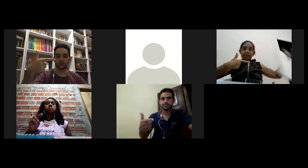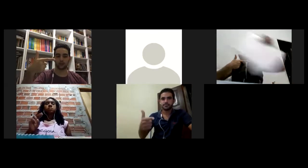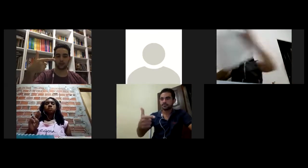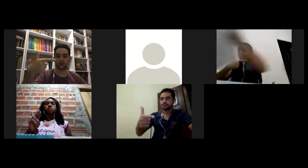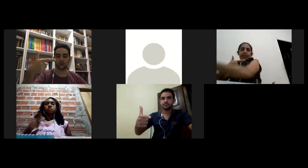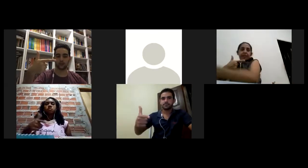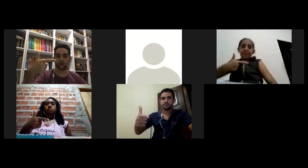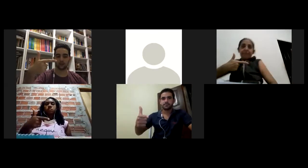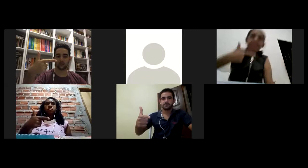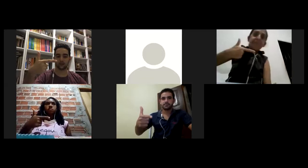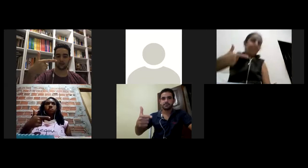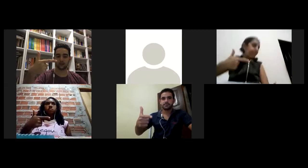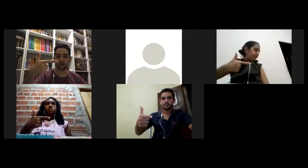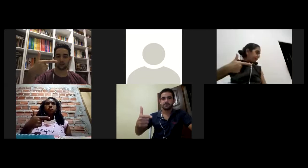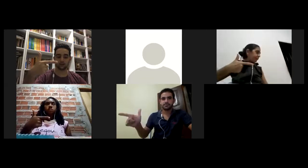2.